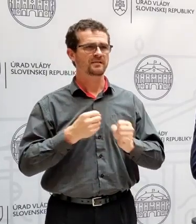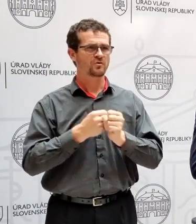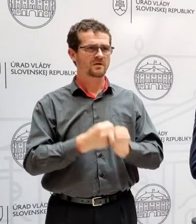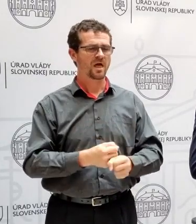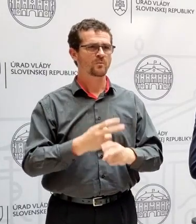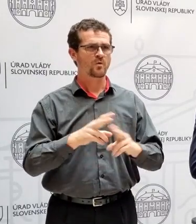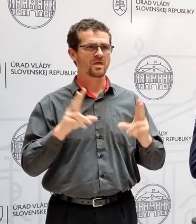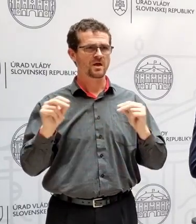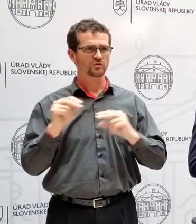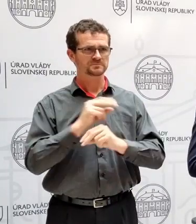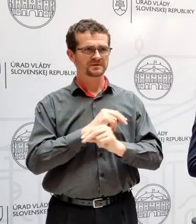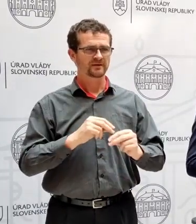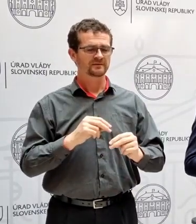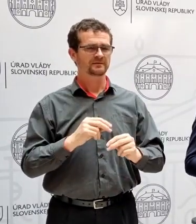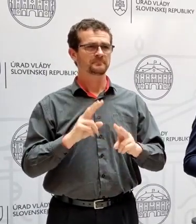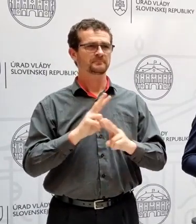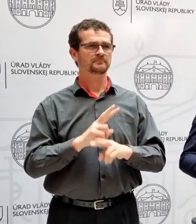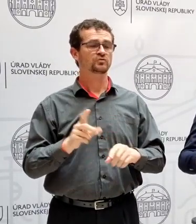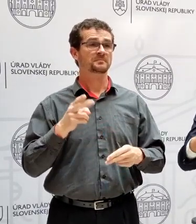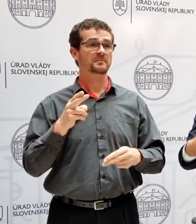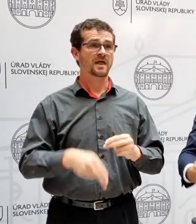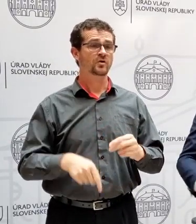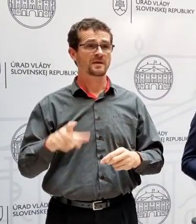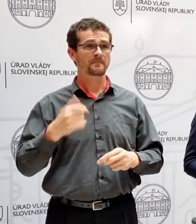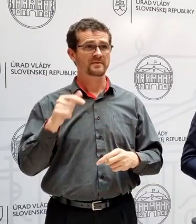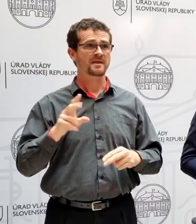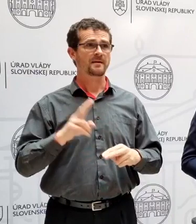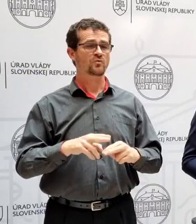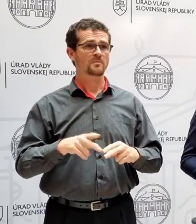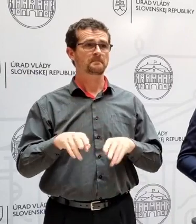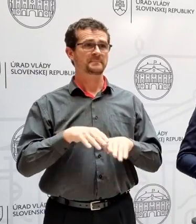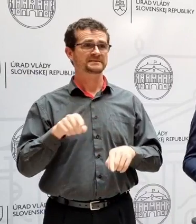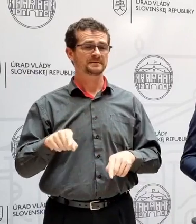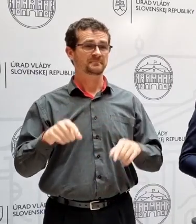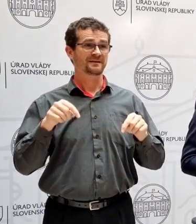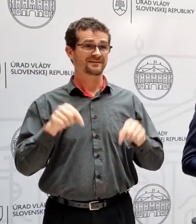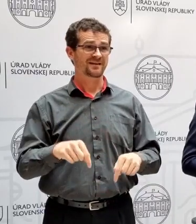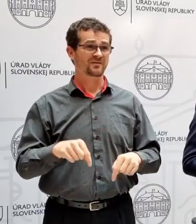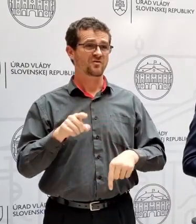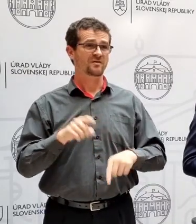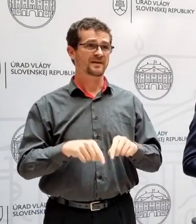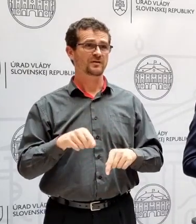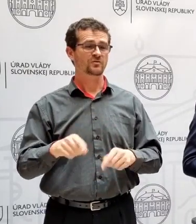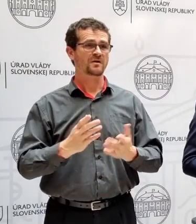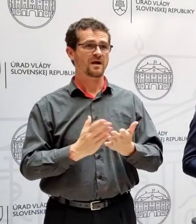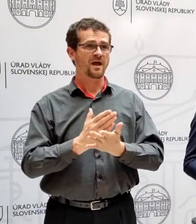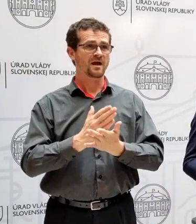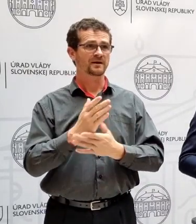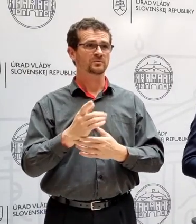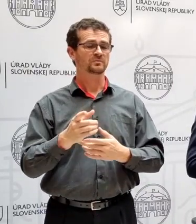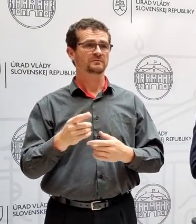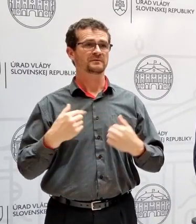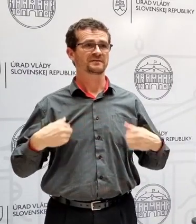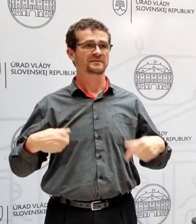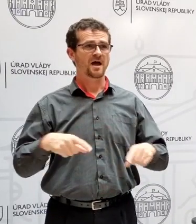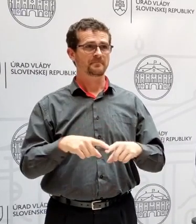sa mohli rozprávať a možno by nakoniec tie mená aj potom boli ministrami a takto im to možno niektorým tú kariéru aj